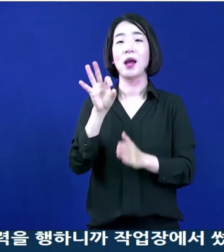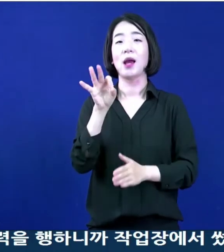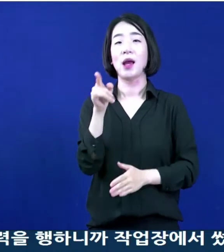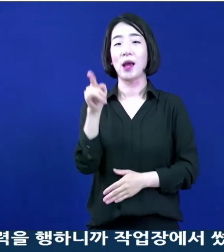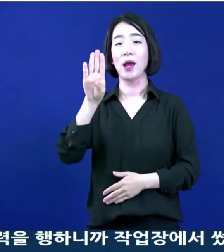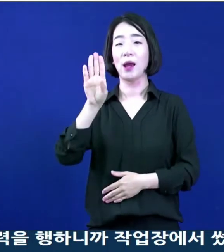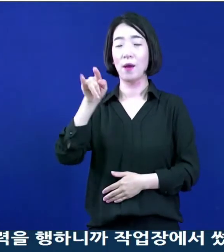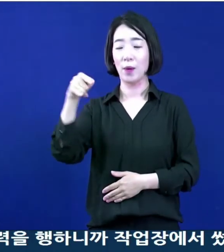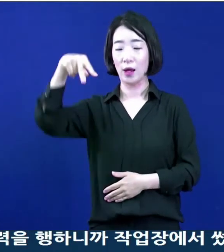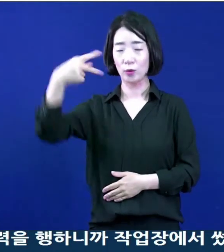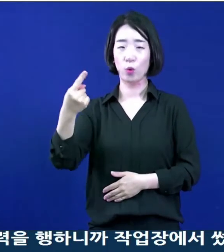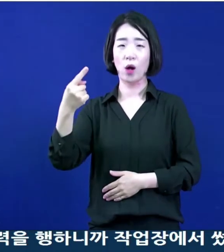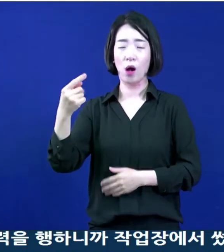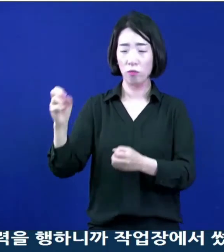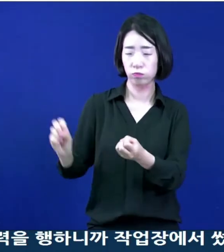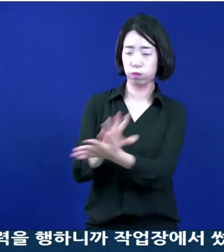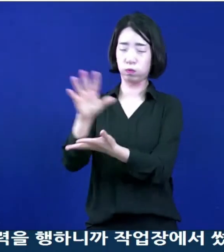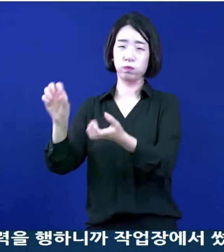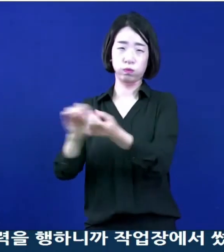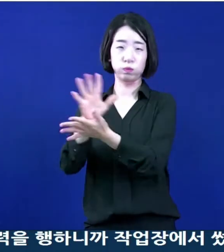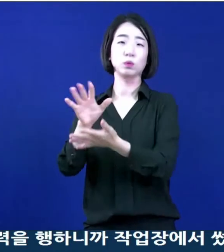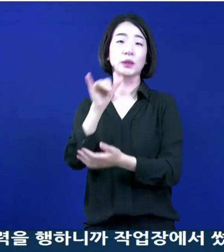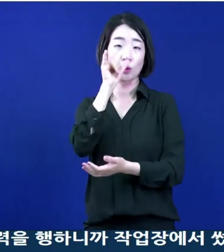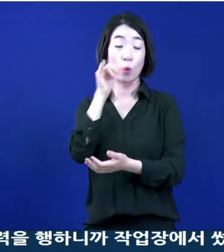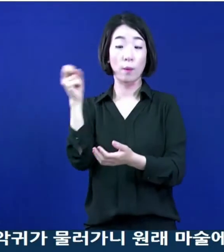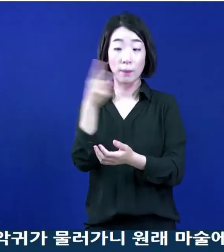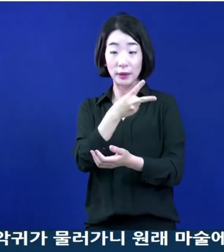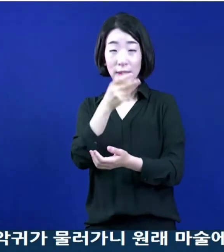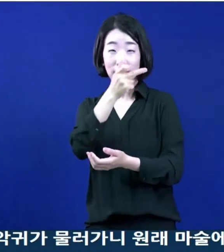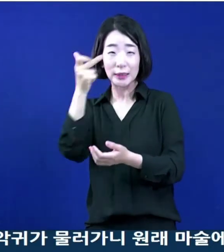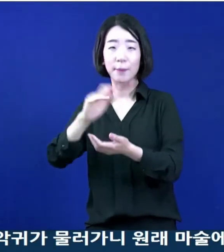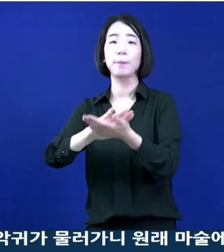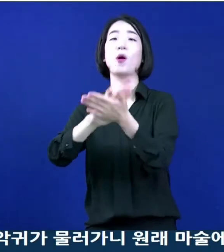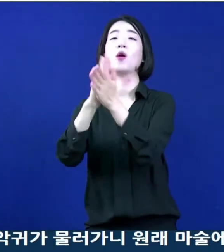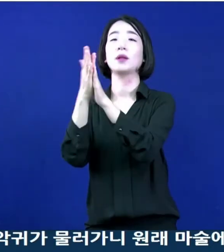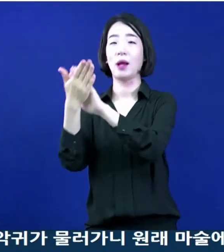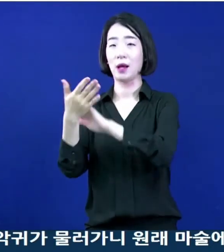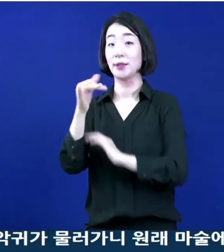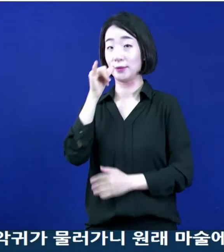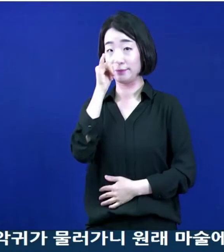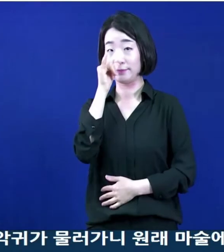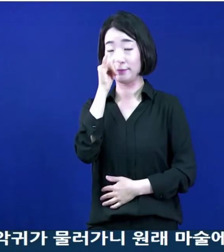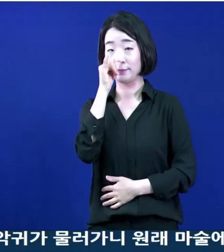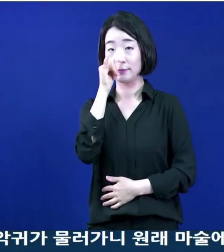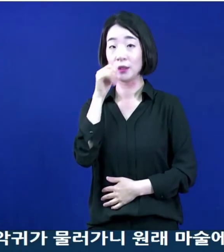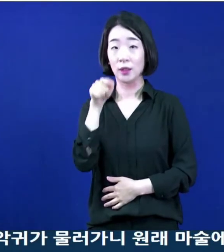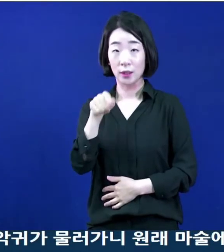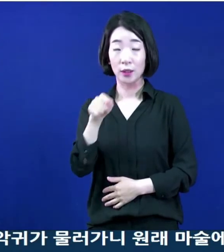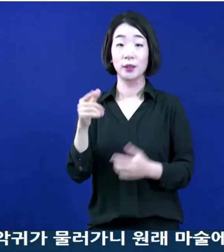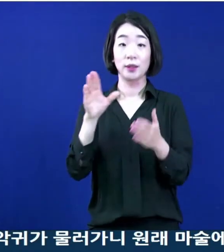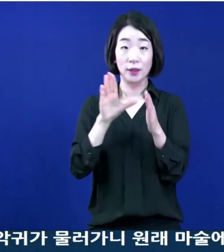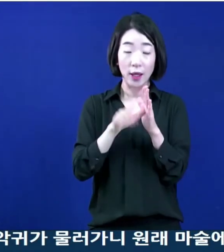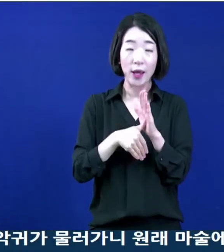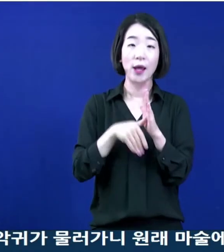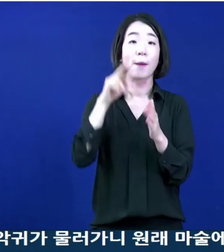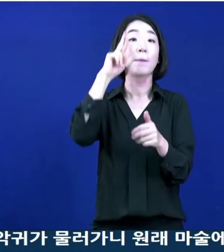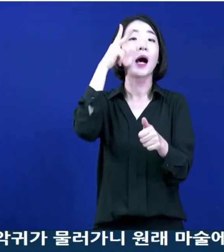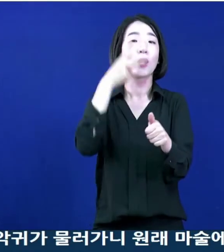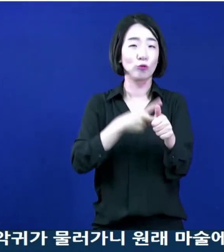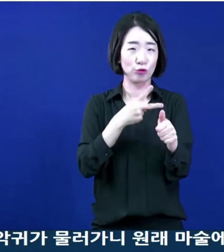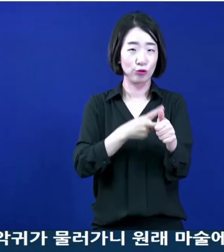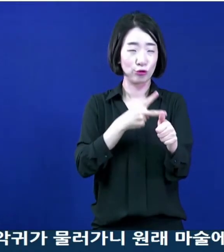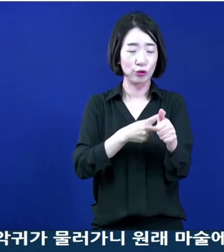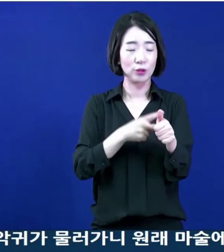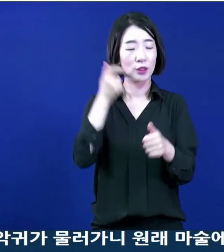들썩했습니다. 에베소에 큰 변화가 일어났습니다. 근데 바울을 보면요, 역시 영적인